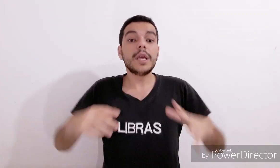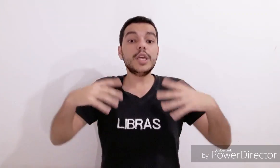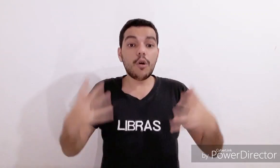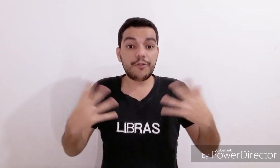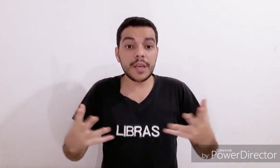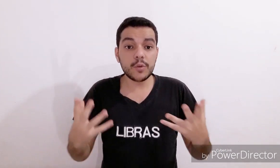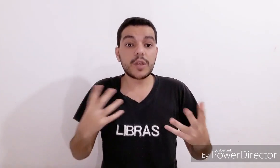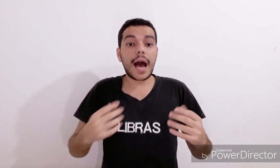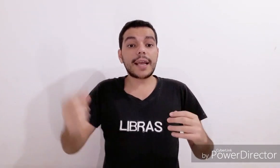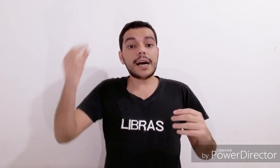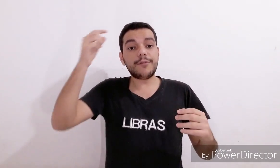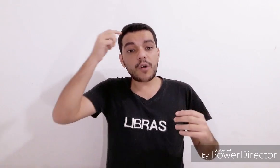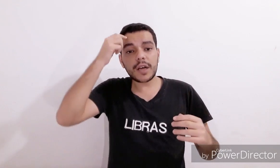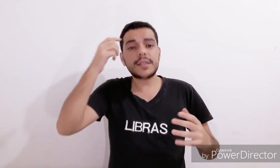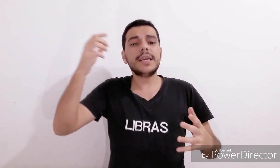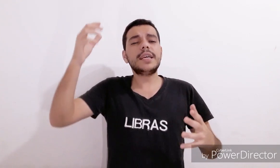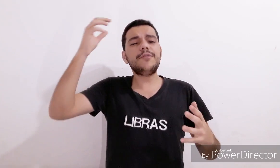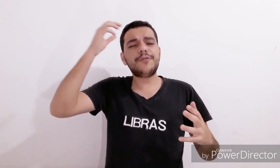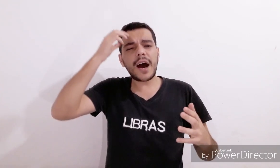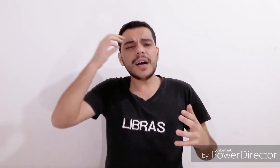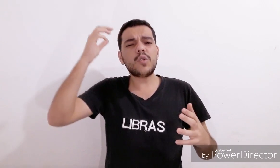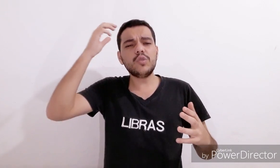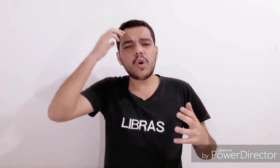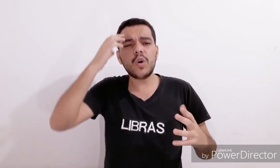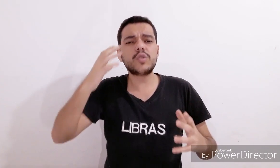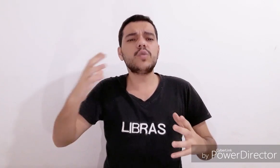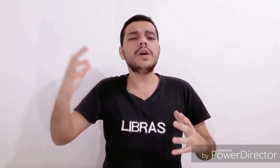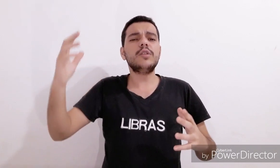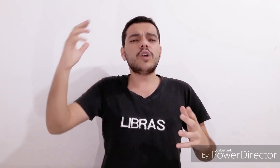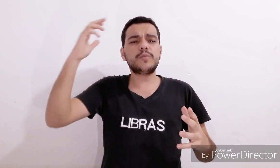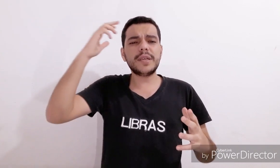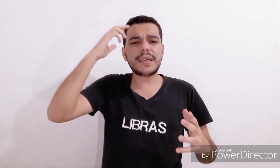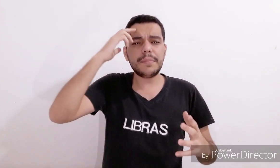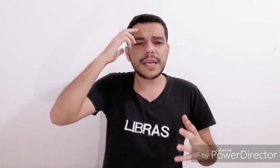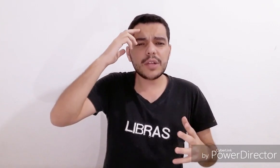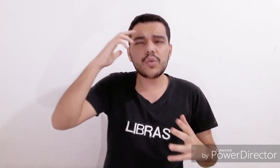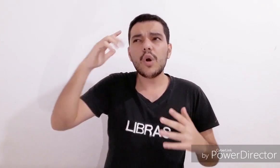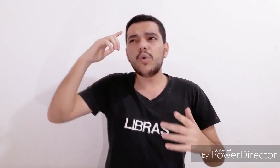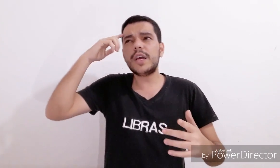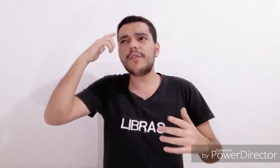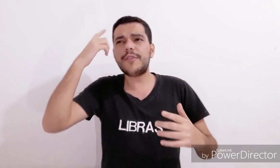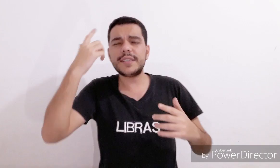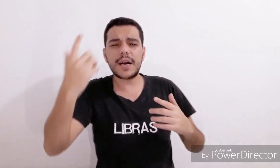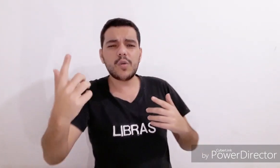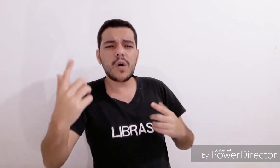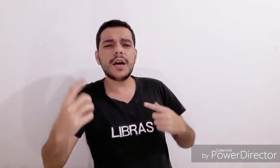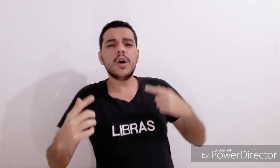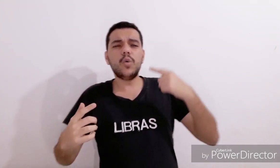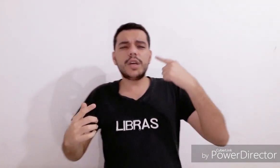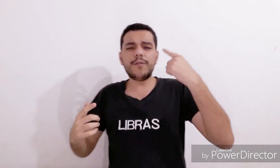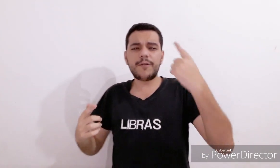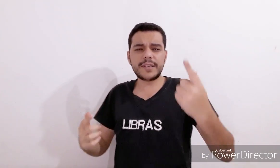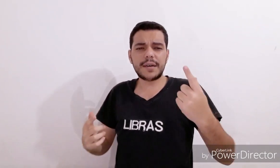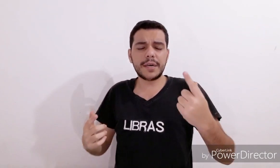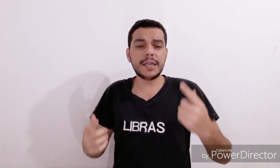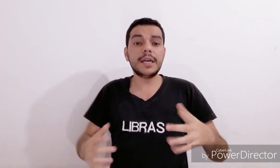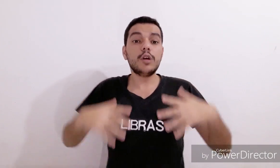e ouvimos aquela voz que fala conosco, nosso pensamento, o que eu vou fazer agora, o que eu vou fazer amanhã,